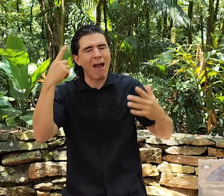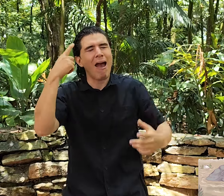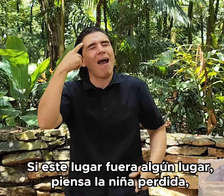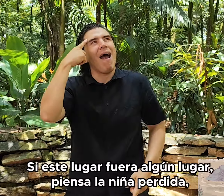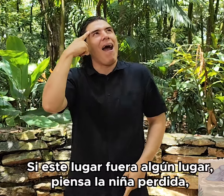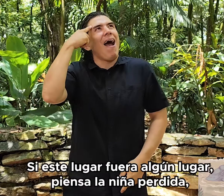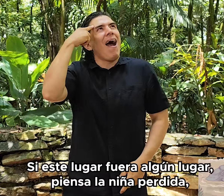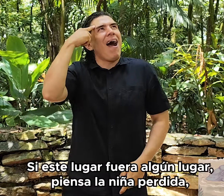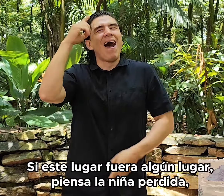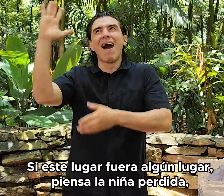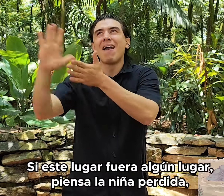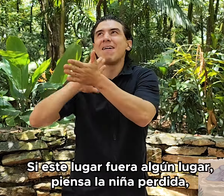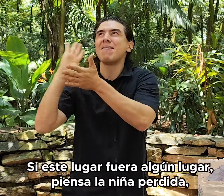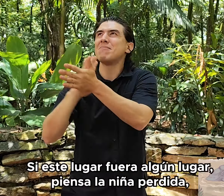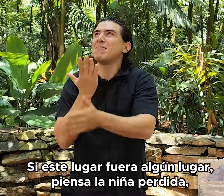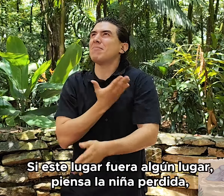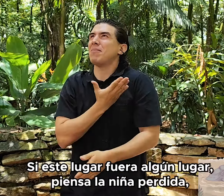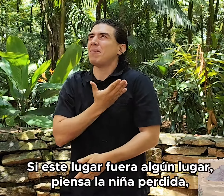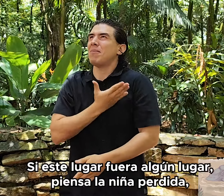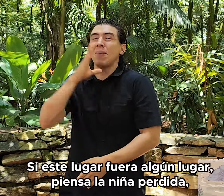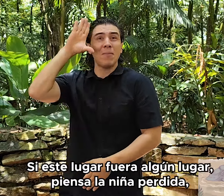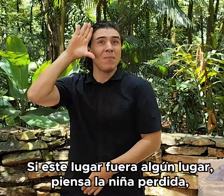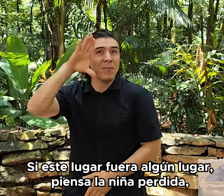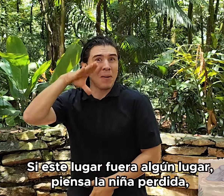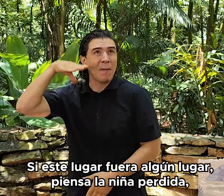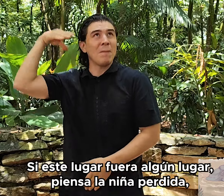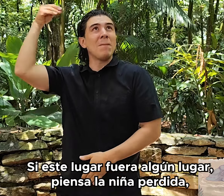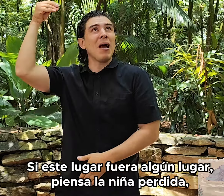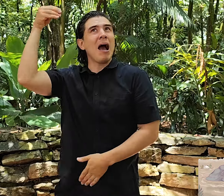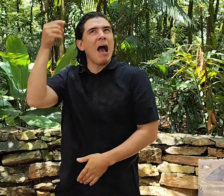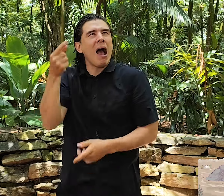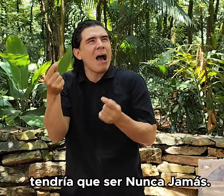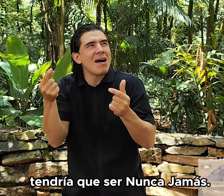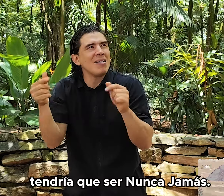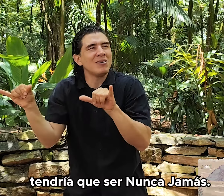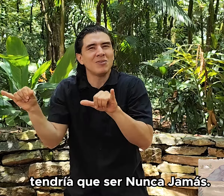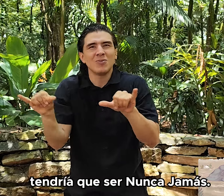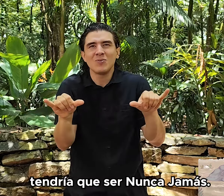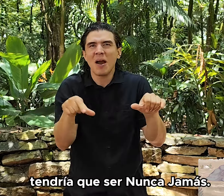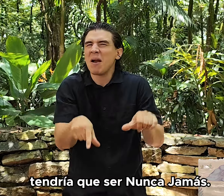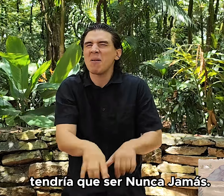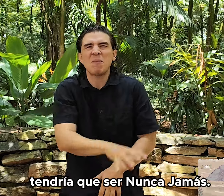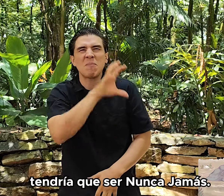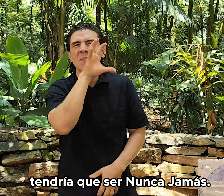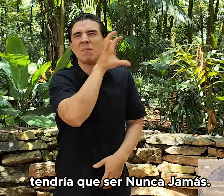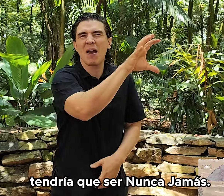Si este lugar fuera algún lugar, piensa la niña perdida, tendría que ser nunca jamás.